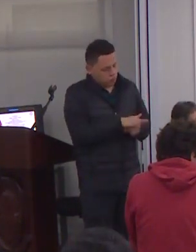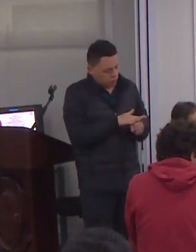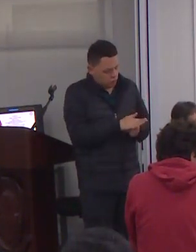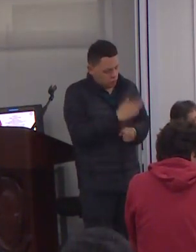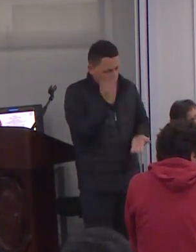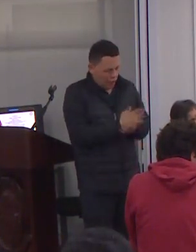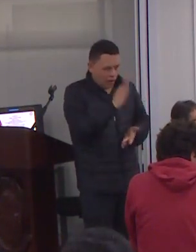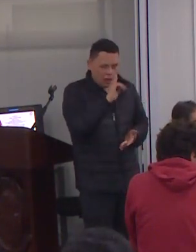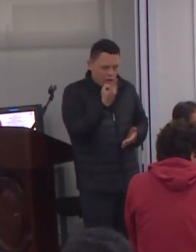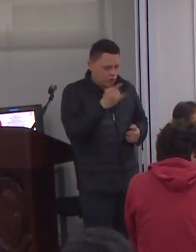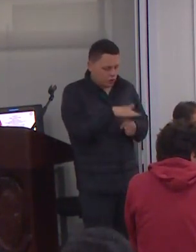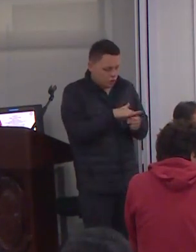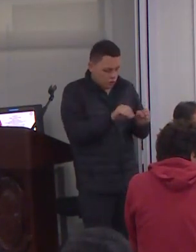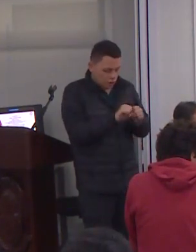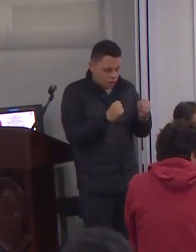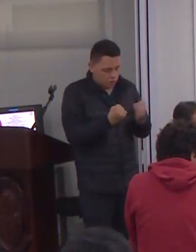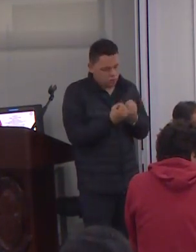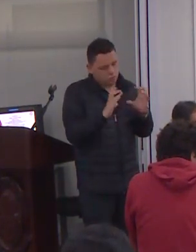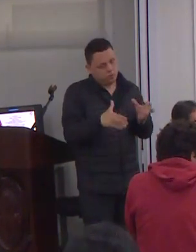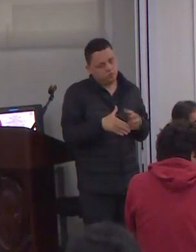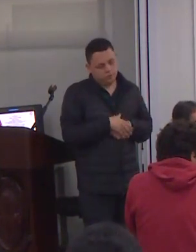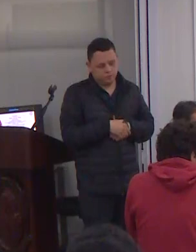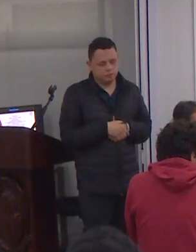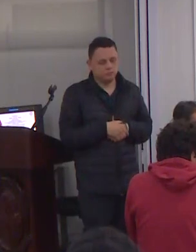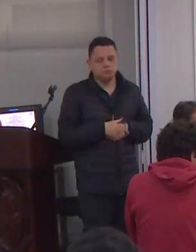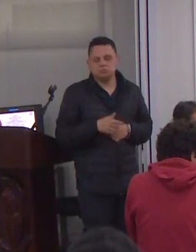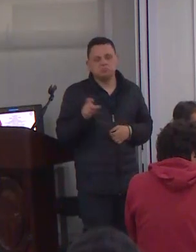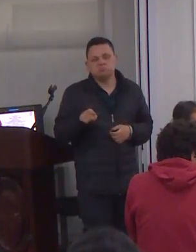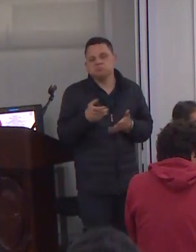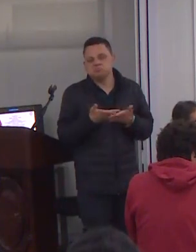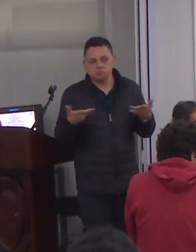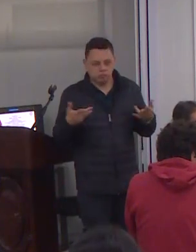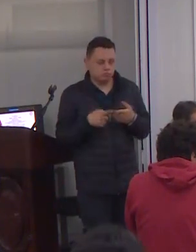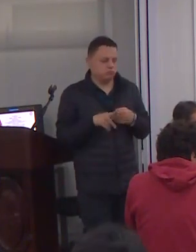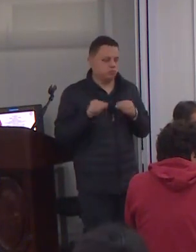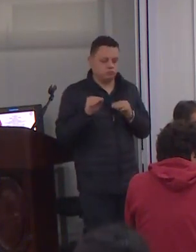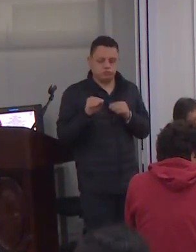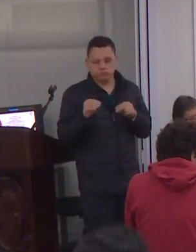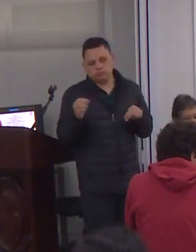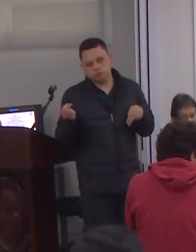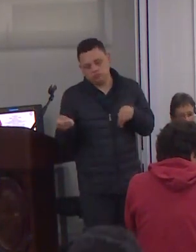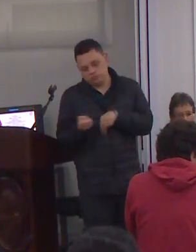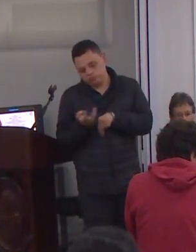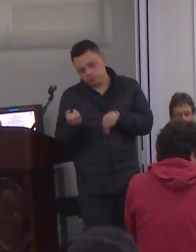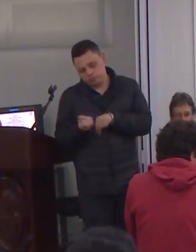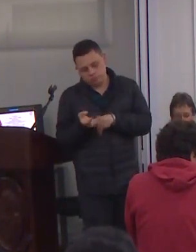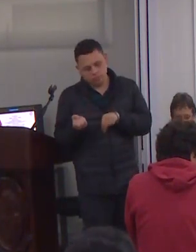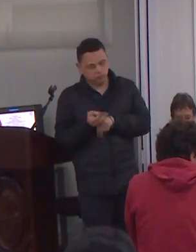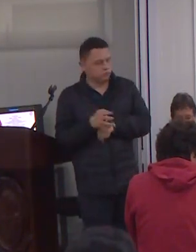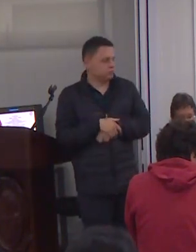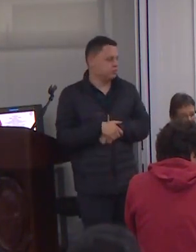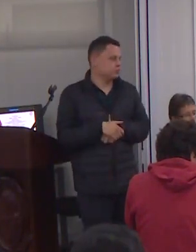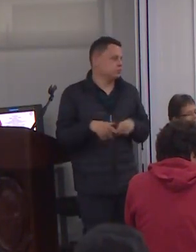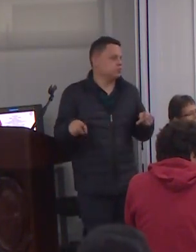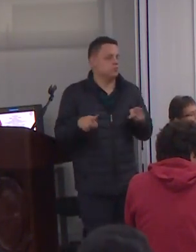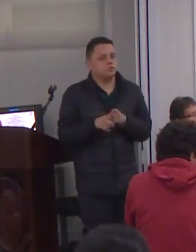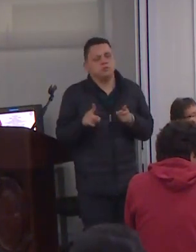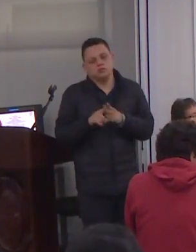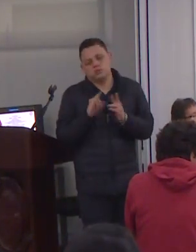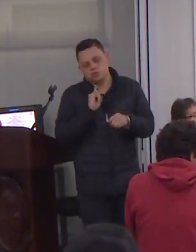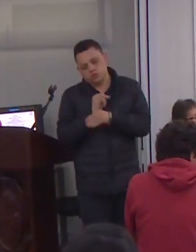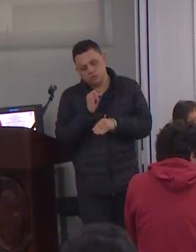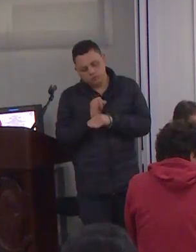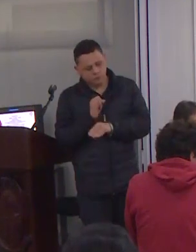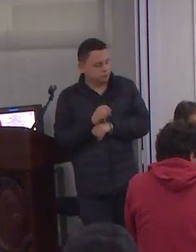en el aula de clase entonces ¿qué necesitamos? formar a los docentes formar a las instituciones